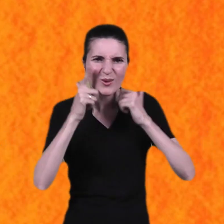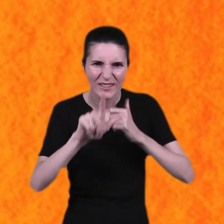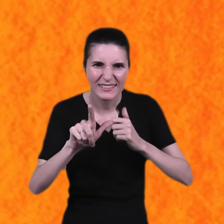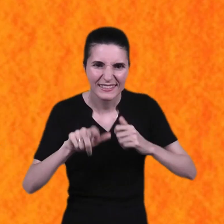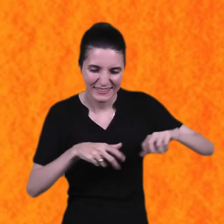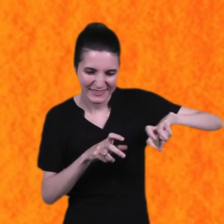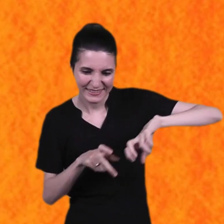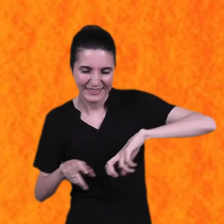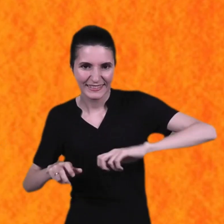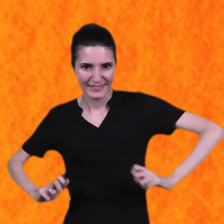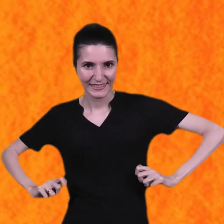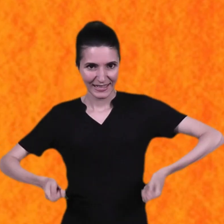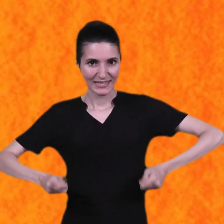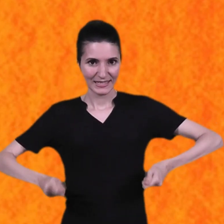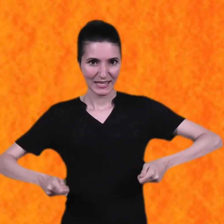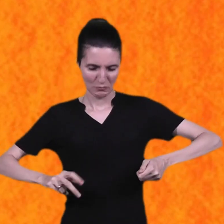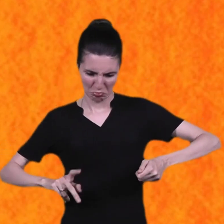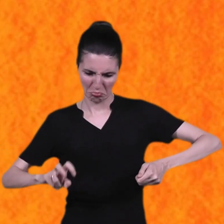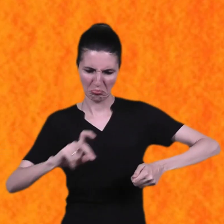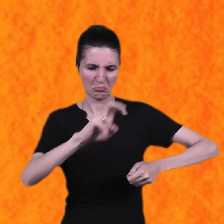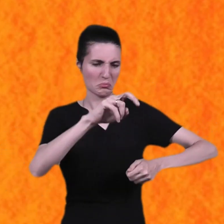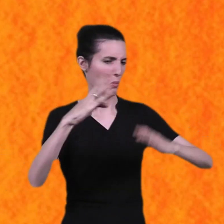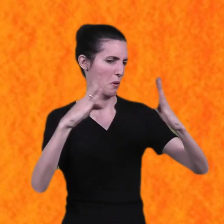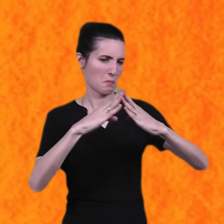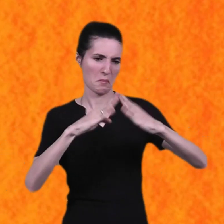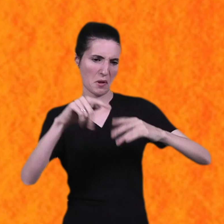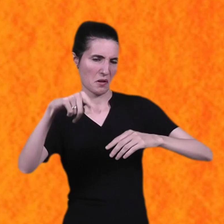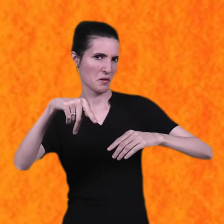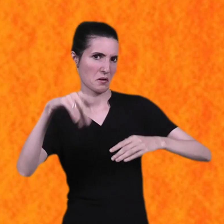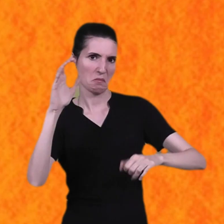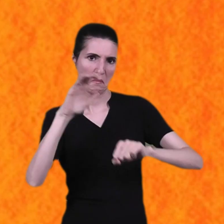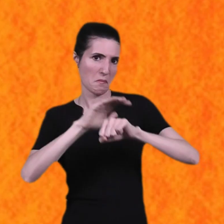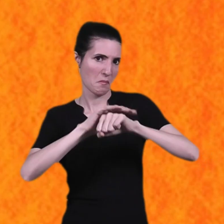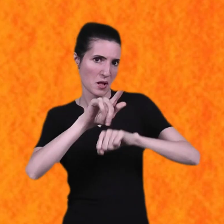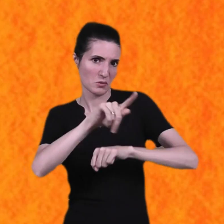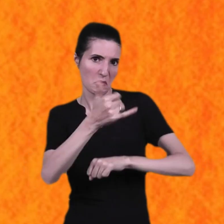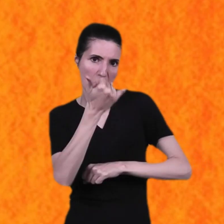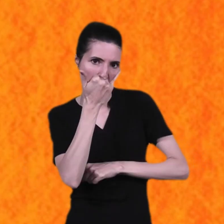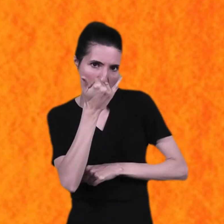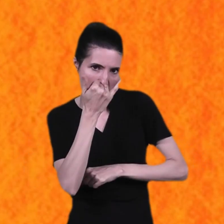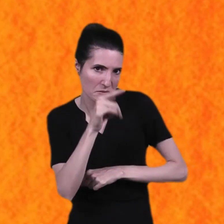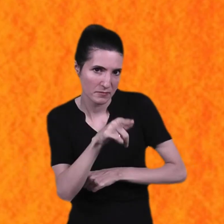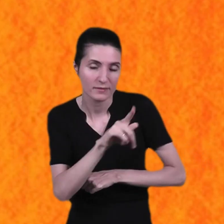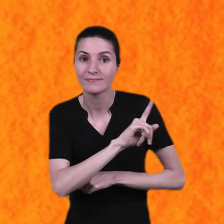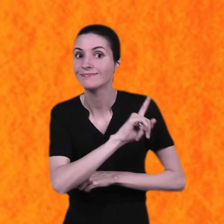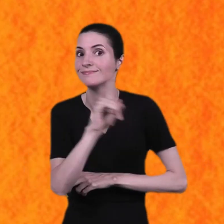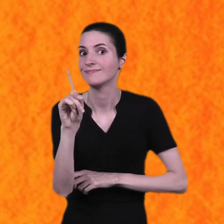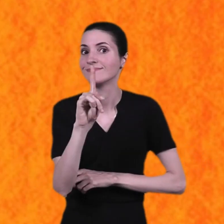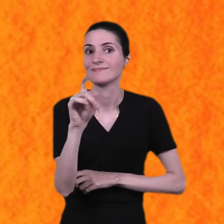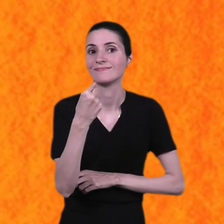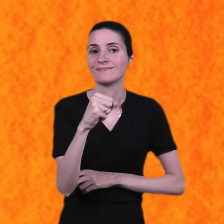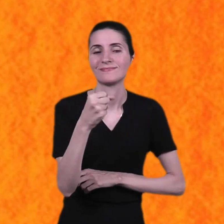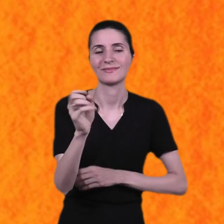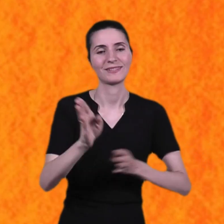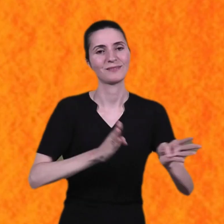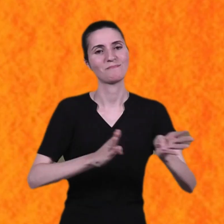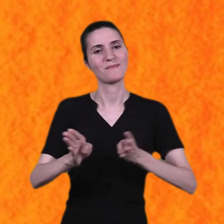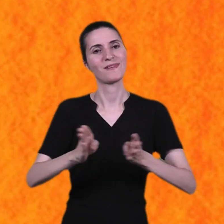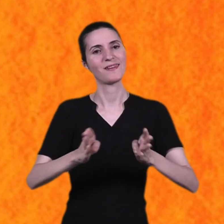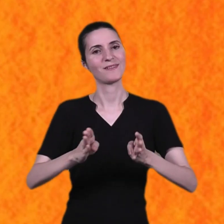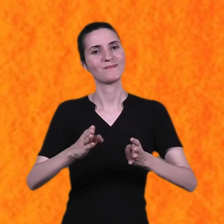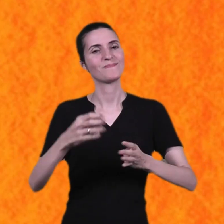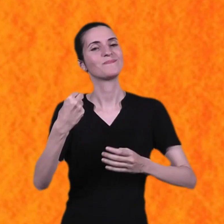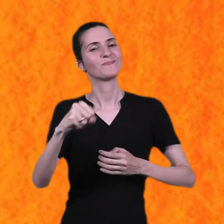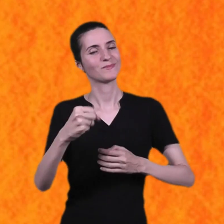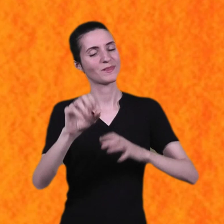toda com uma cadeira de rodas? Não, te vira, tu mora aqui, tu vai, né? Então, realmente as pessoas se